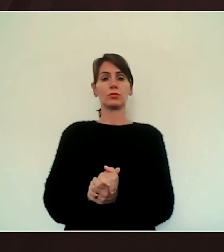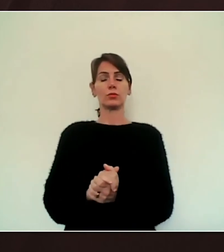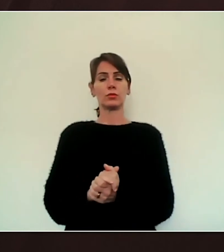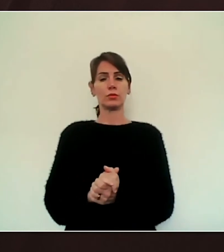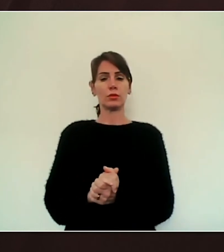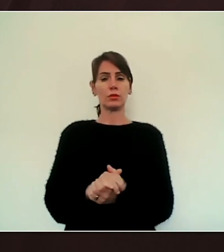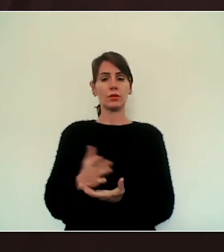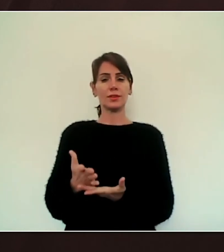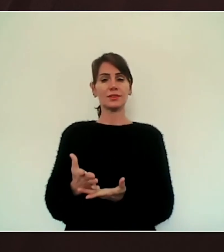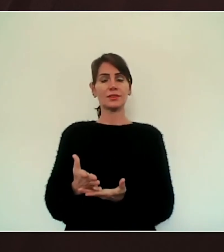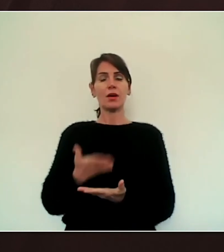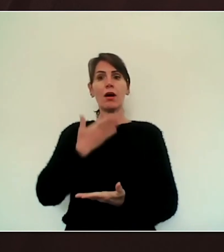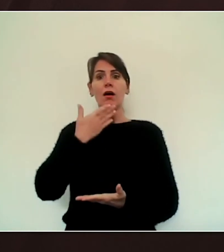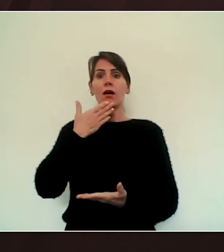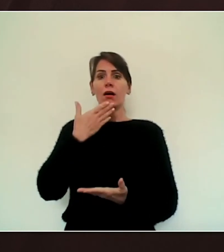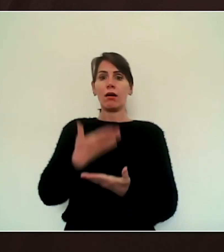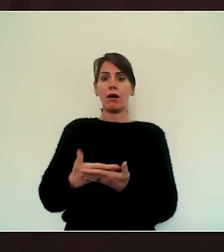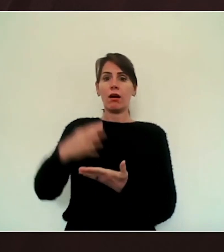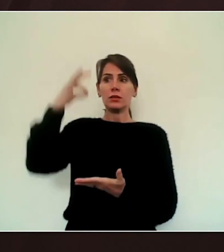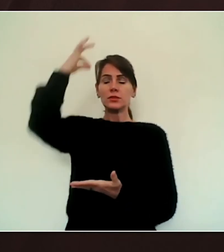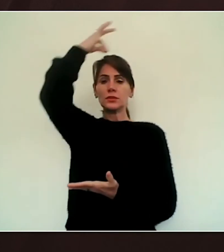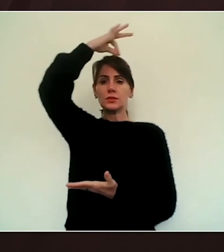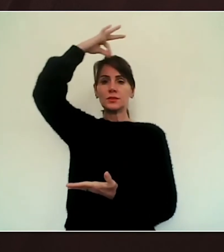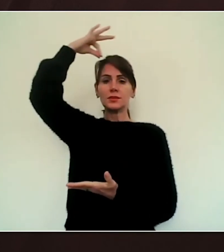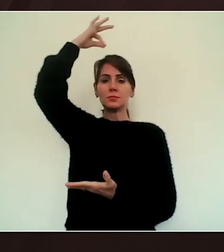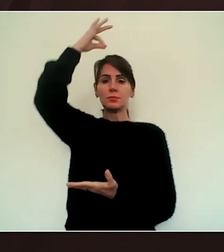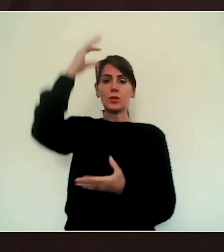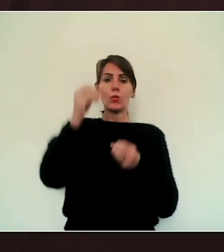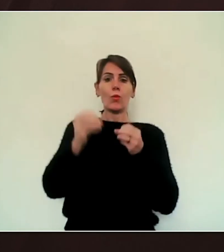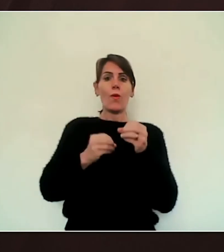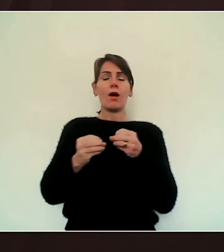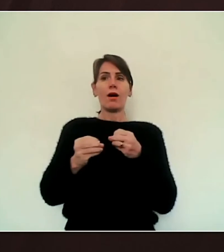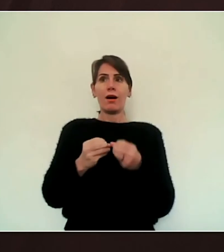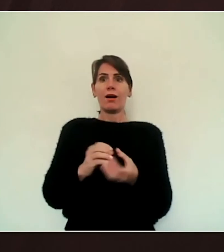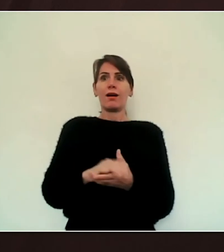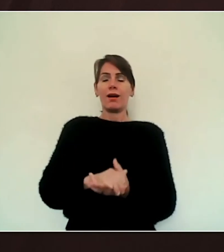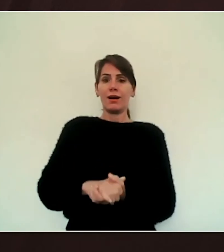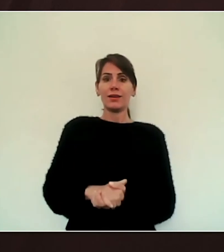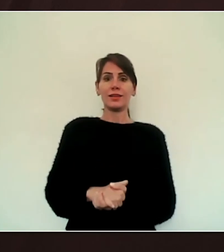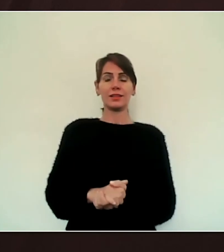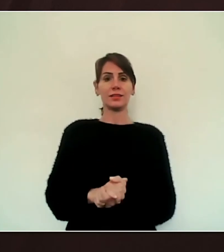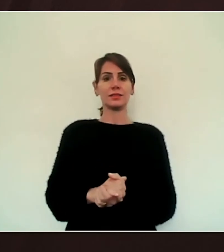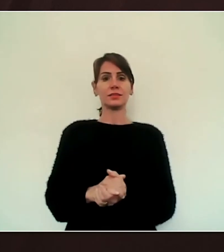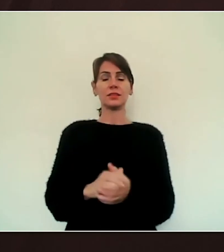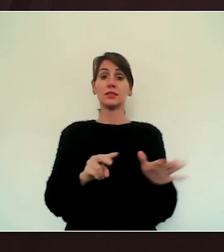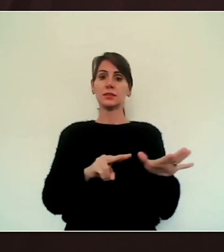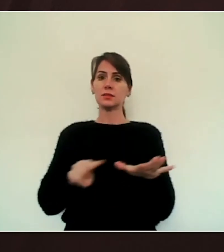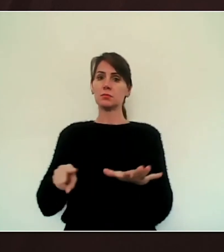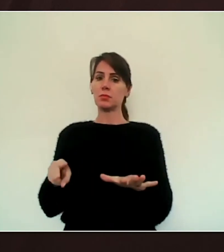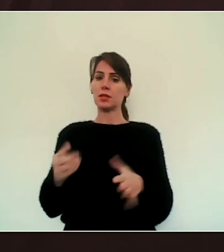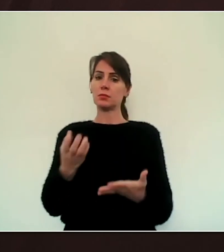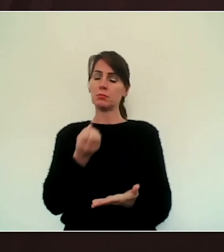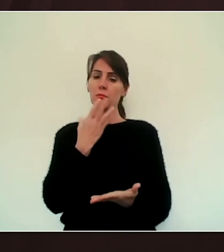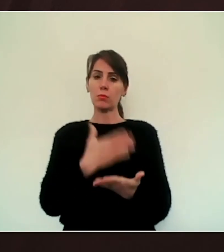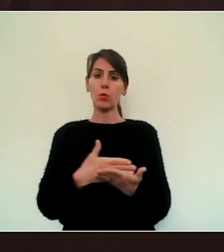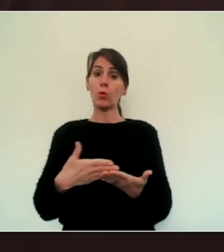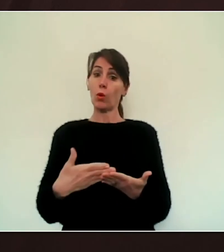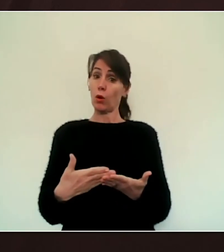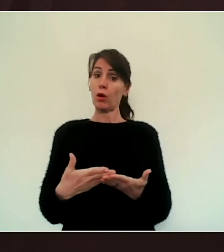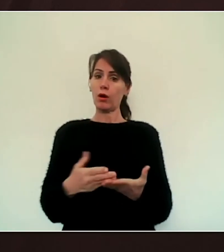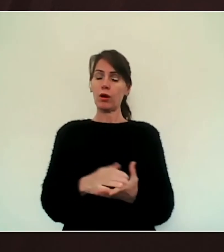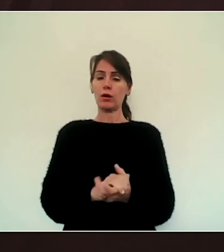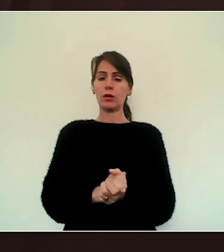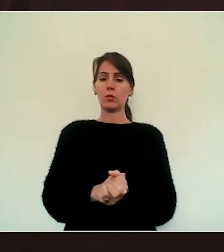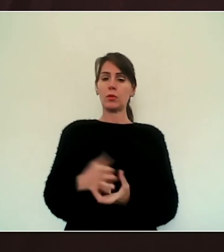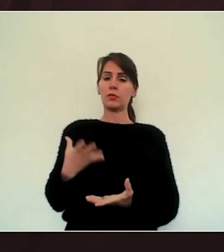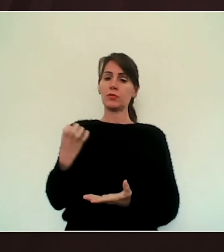impressionado com a obra do Espírito, né? E a semana começou muito bem. Indo fazer uma viagem com o irmão Wagner ali perto de Foz